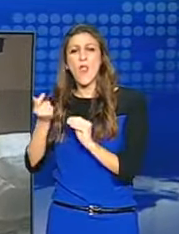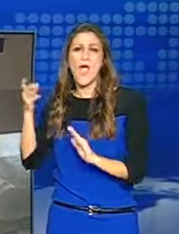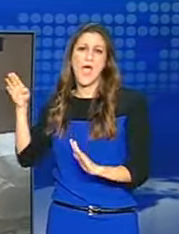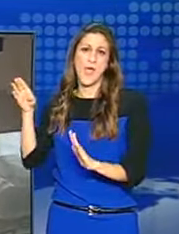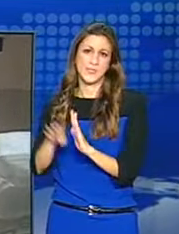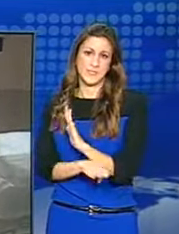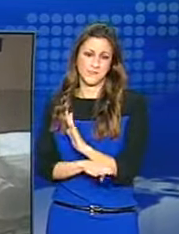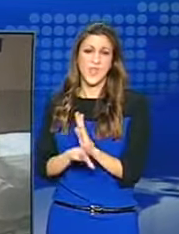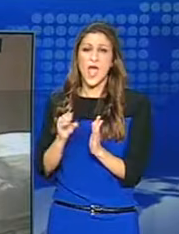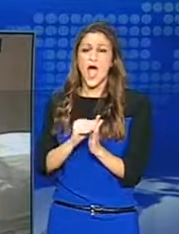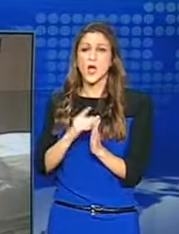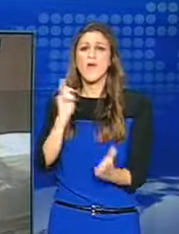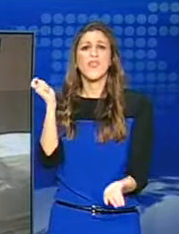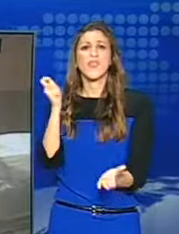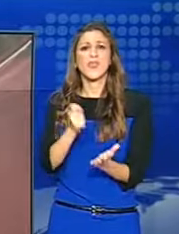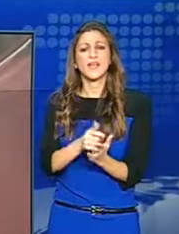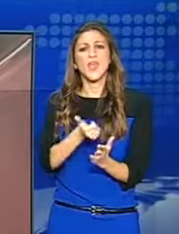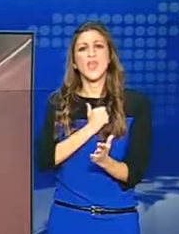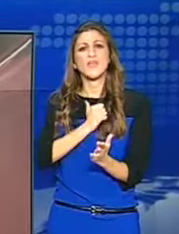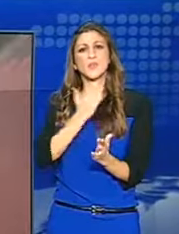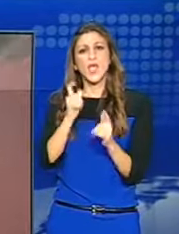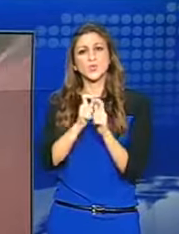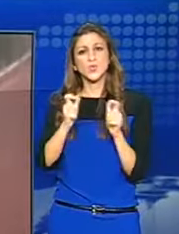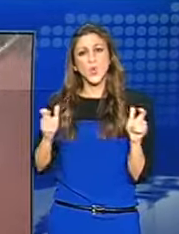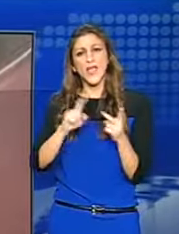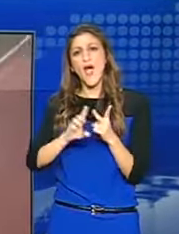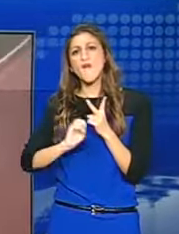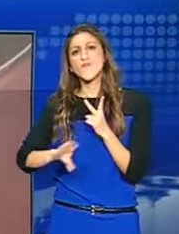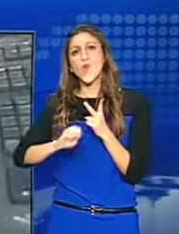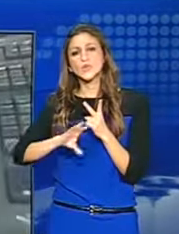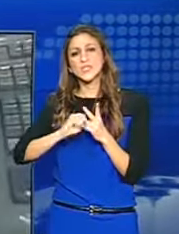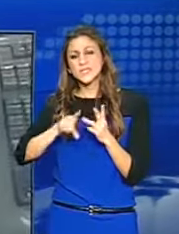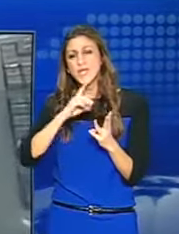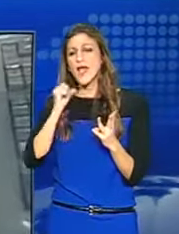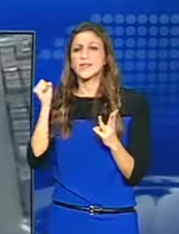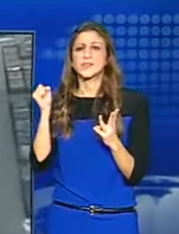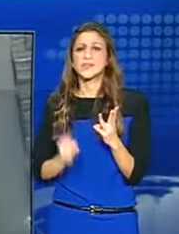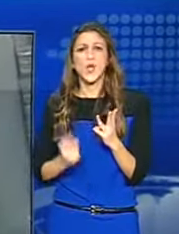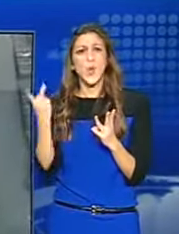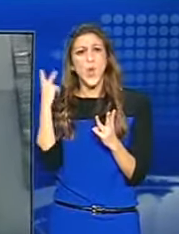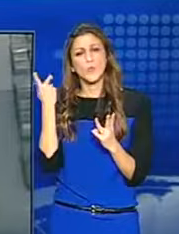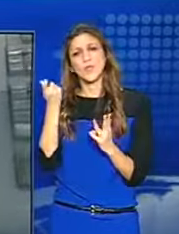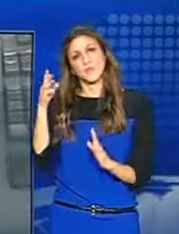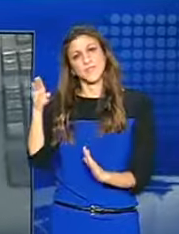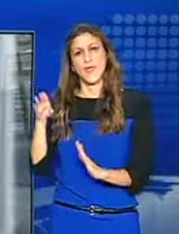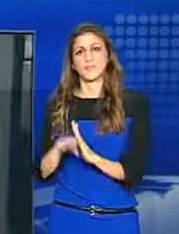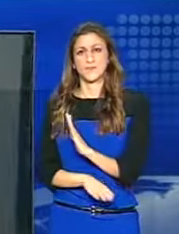μείωση μειωμένες είναι και οι τιμές στα δίδακτρα ιδιωτικών σχολείων φροντιστηρίων και κομμωτηρίων ο